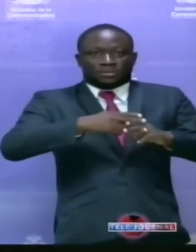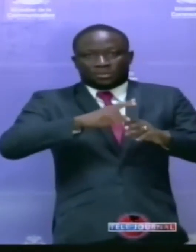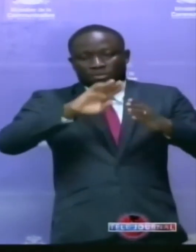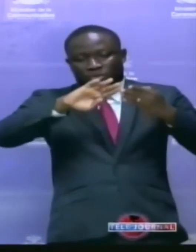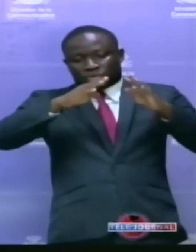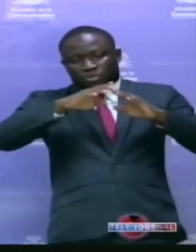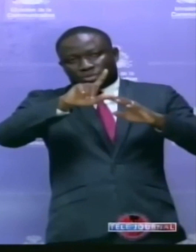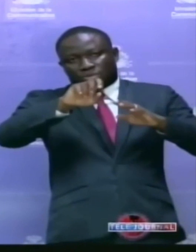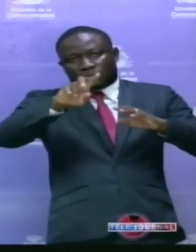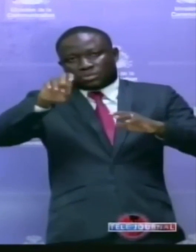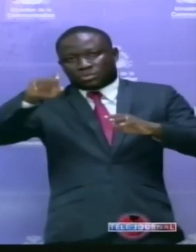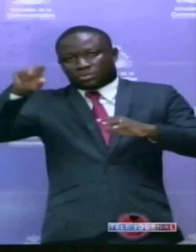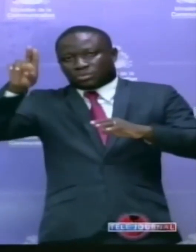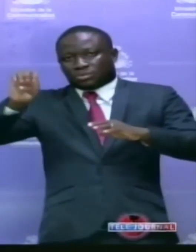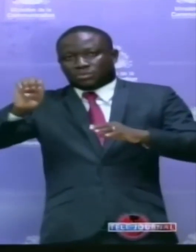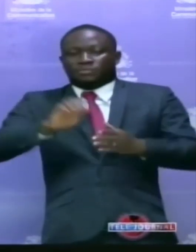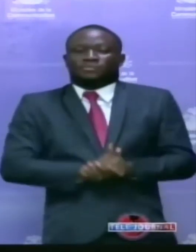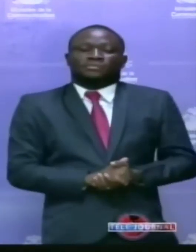zone l'évêque.